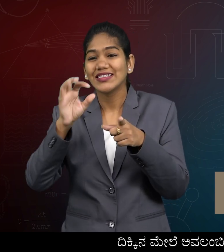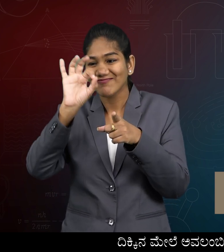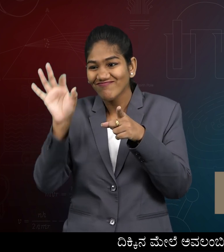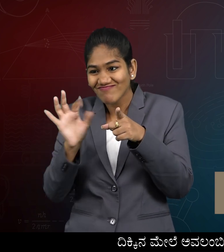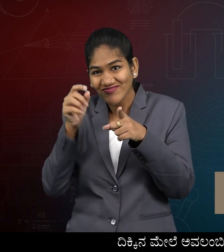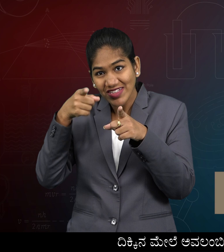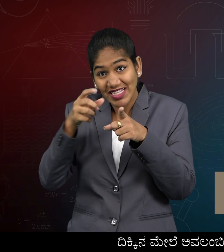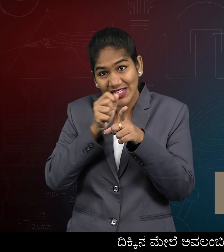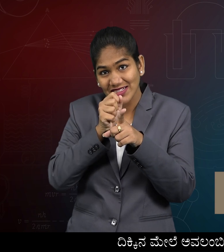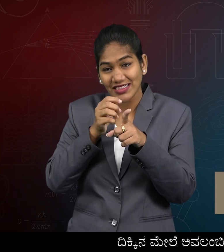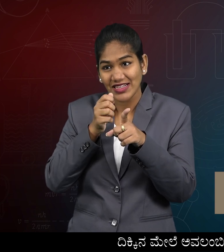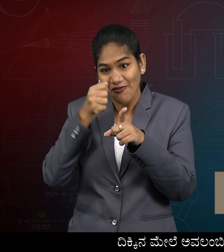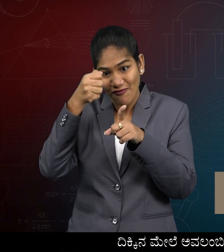ಎಂದು ತೋರಿಸುತ್ತದೆ.